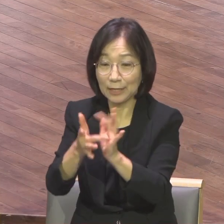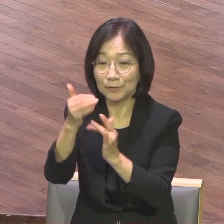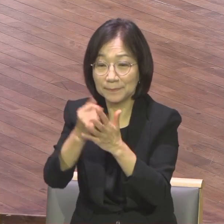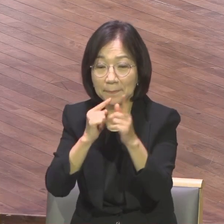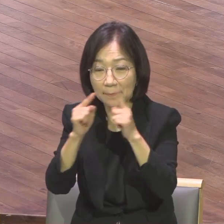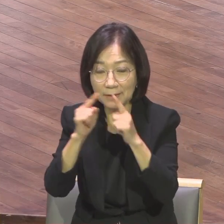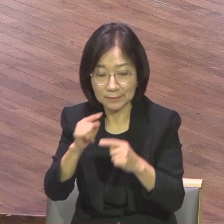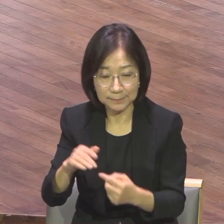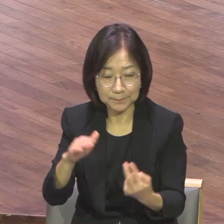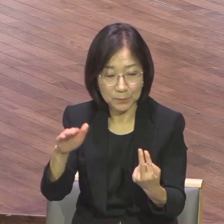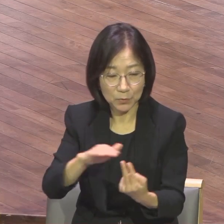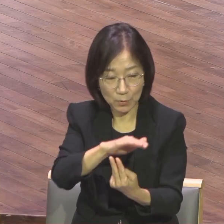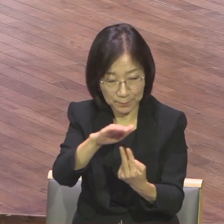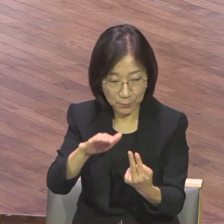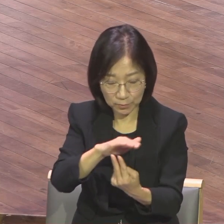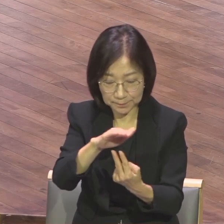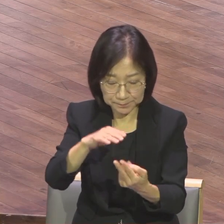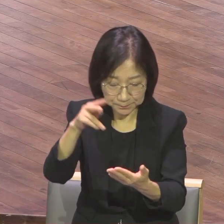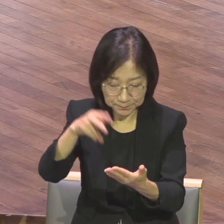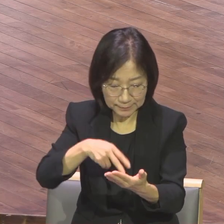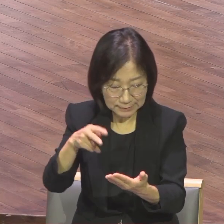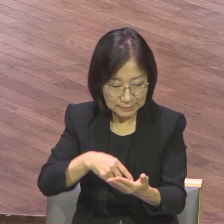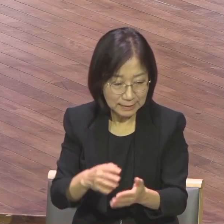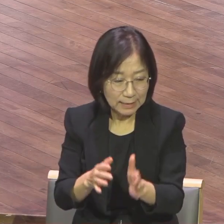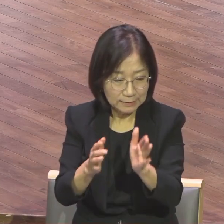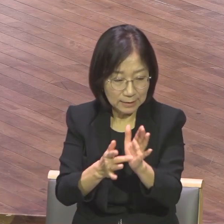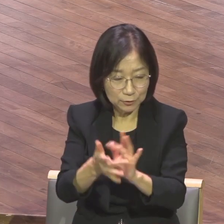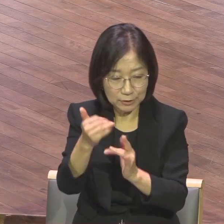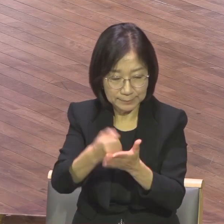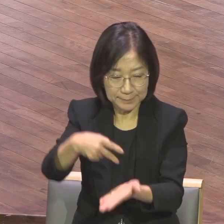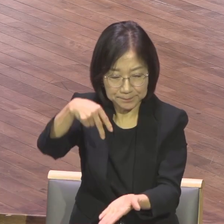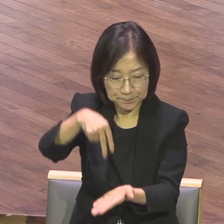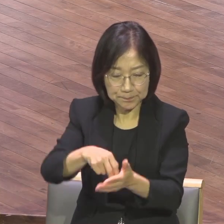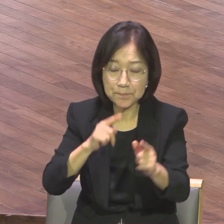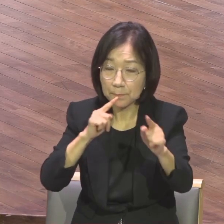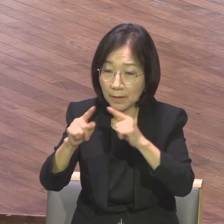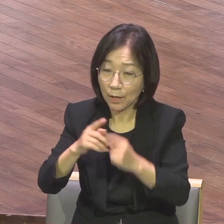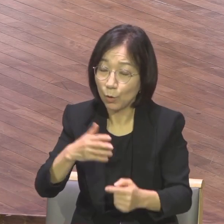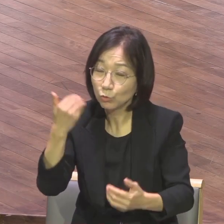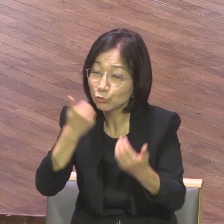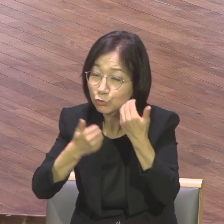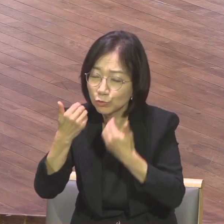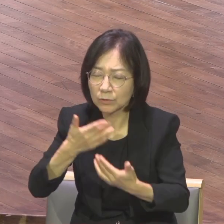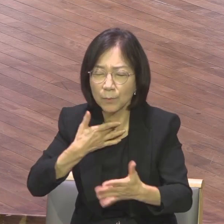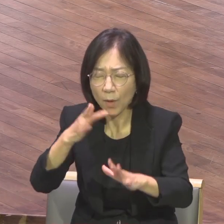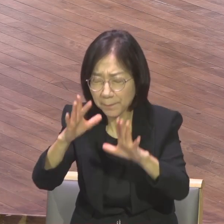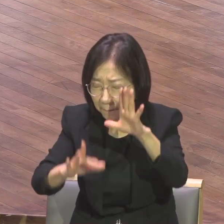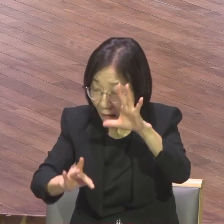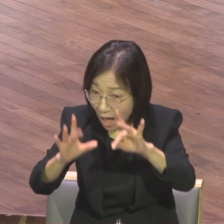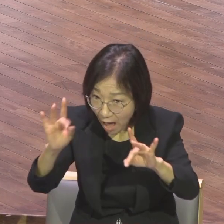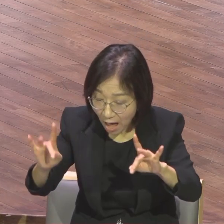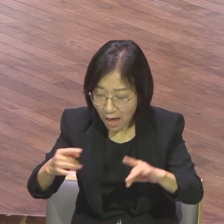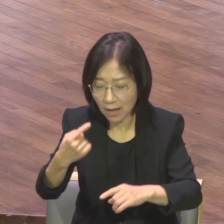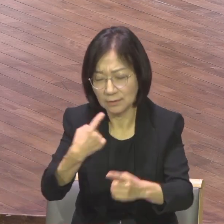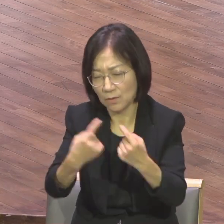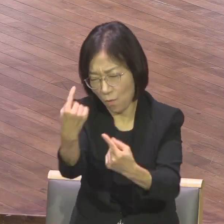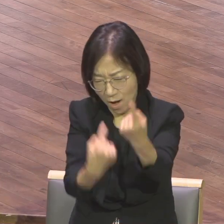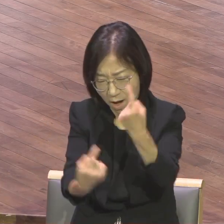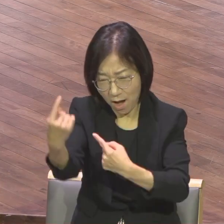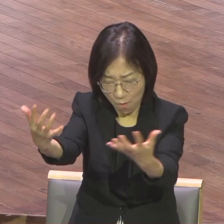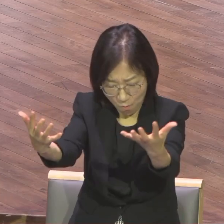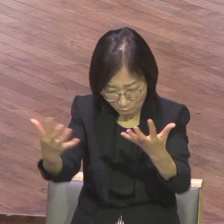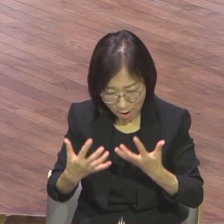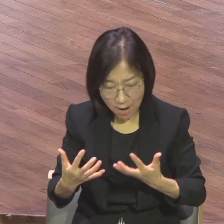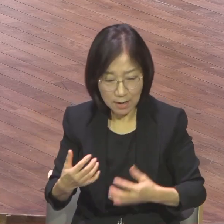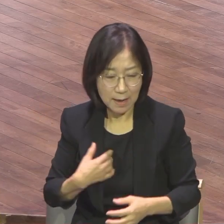7장 37절로 38절에 예수께서 서서 외쳐 이르시되 누구든지 목마르거든 내게로 와서 마시라. 나를 믿는